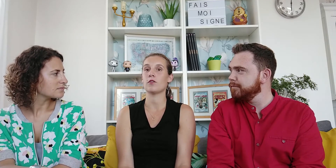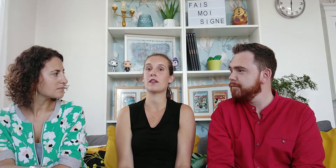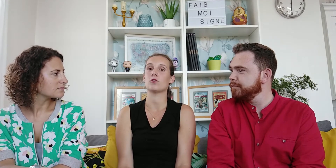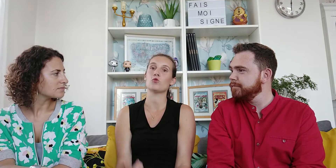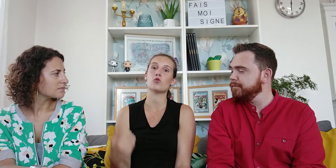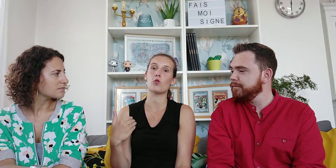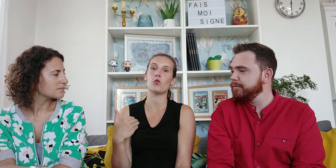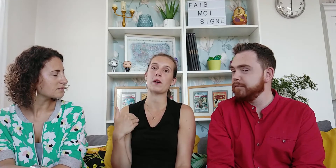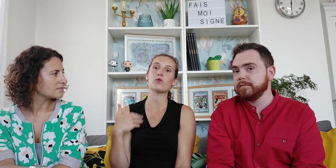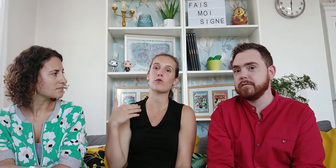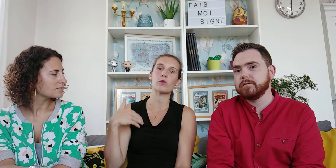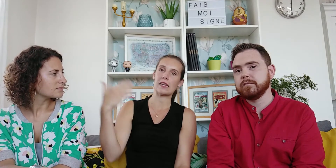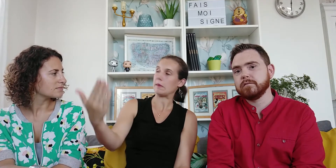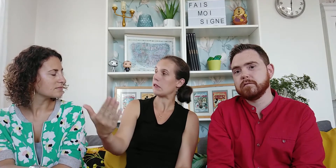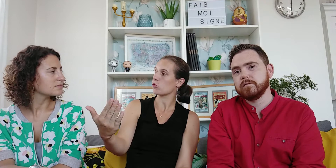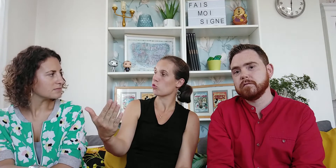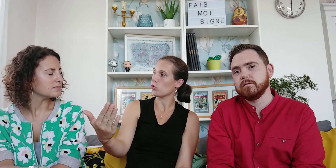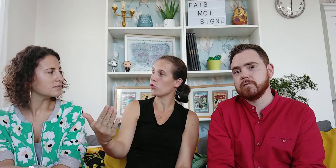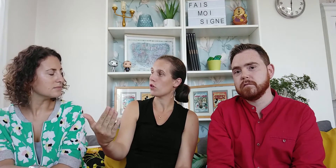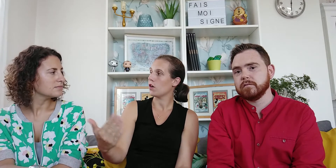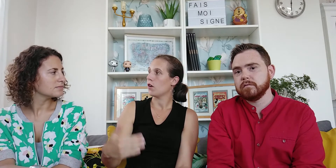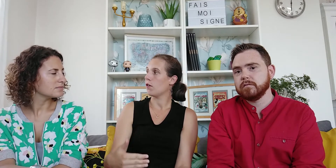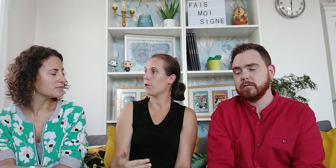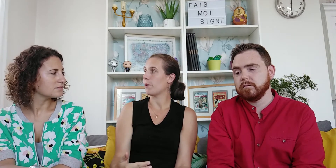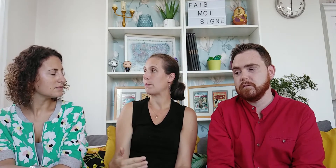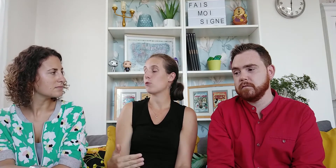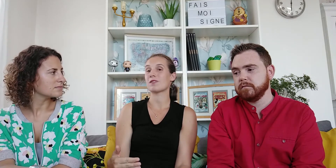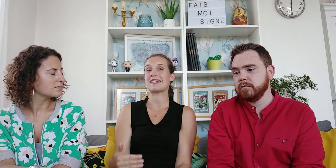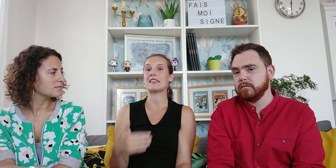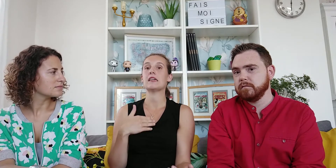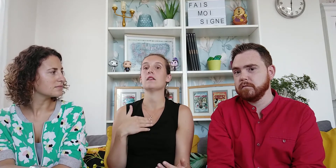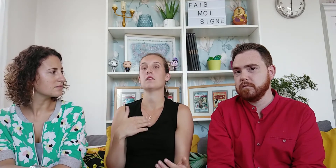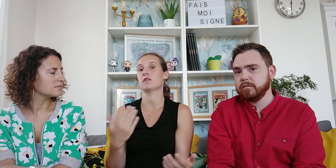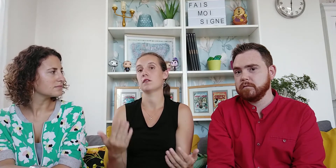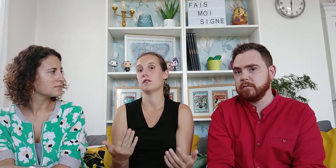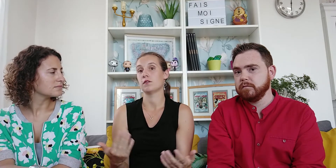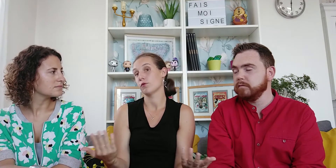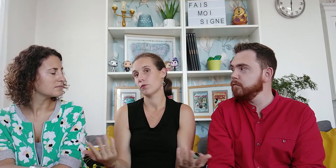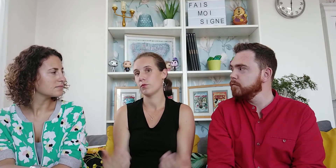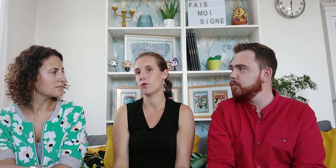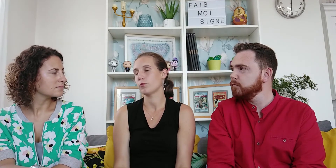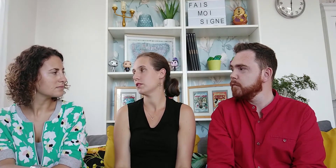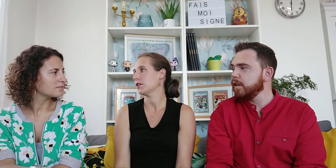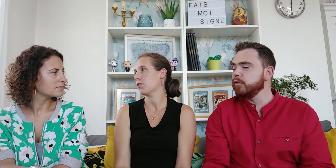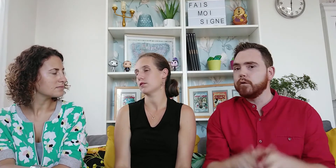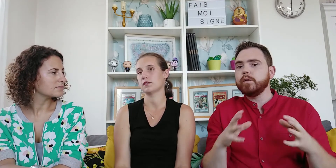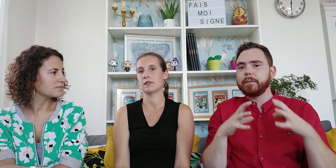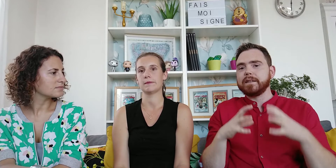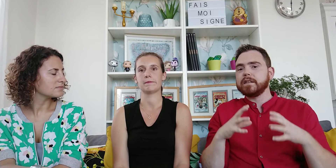a juste le prénom. Une fois qu'on a capté l'attention de l'autre, on n'a pas besoin de crier. On peut signer. Du coup, ils pratiquent